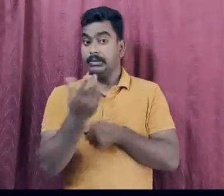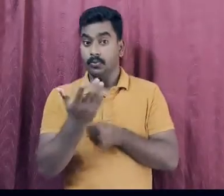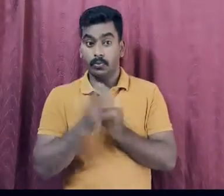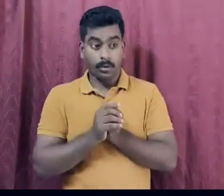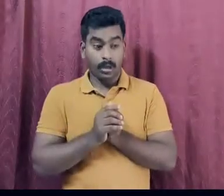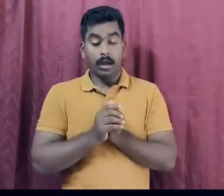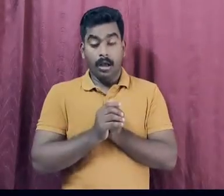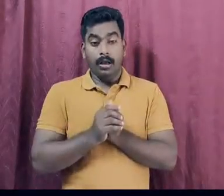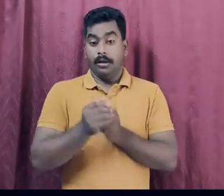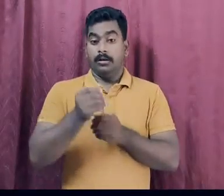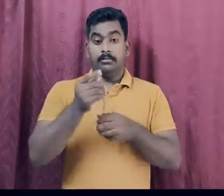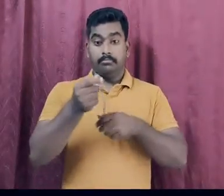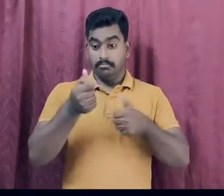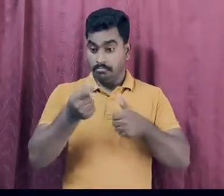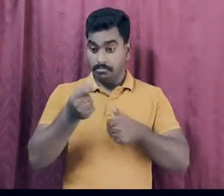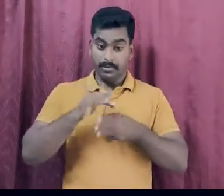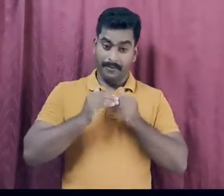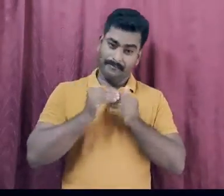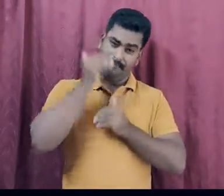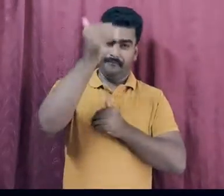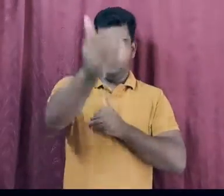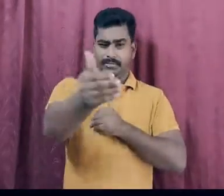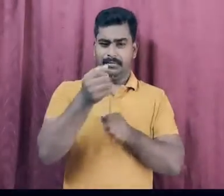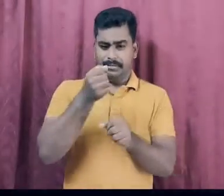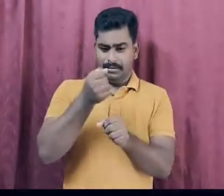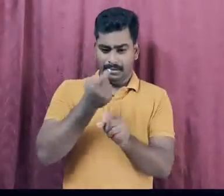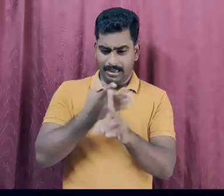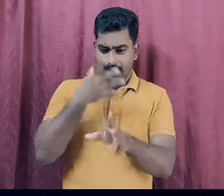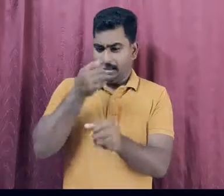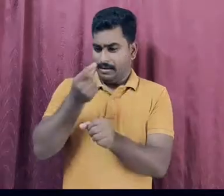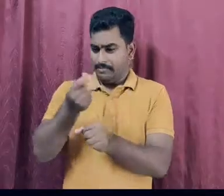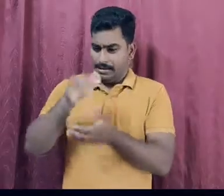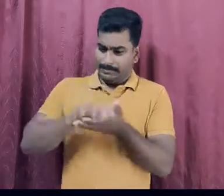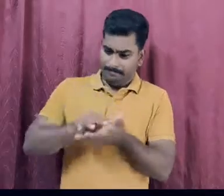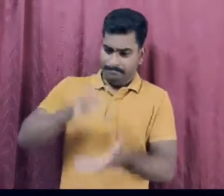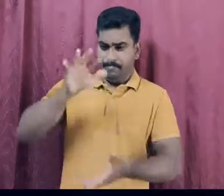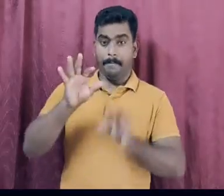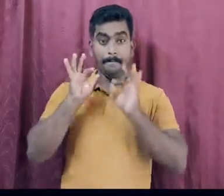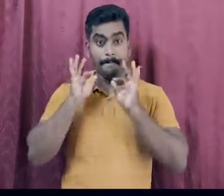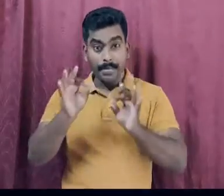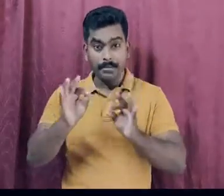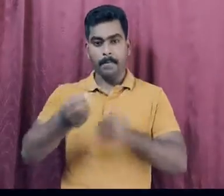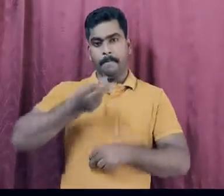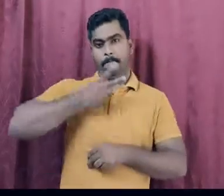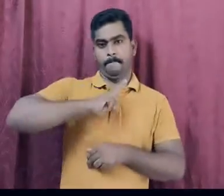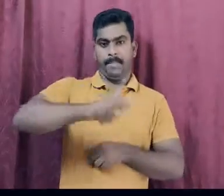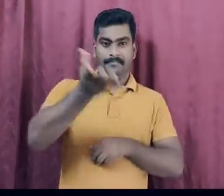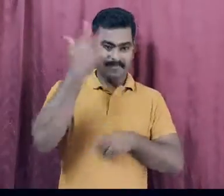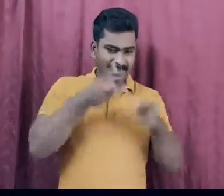സാമ്പത്തിക നില മെച്ചപ്പെടുമ്പോൾ പണം തിരികെ നൽകാമെന്ന വ്യവസ്ഥ ഉത്തരവിലില്ല.